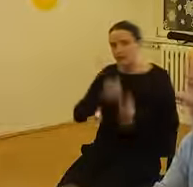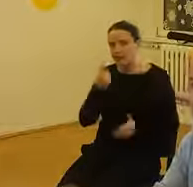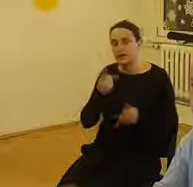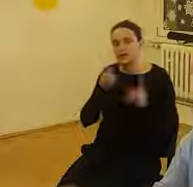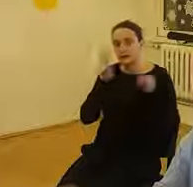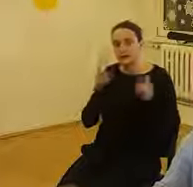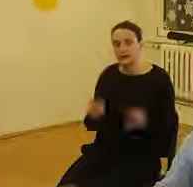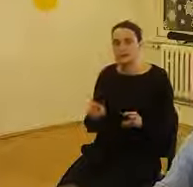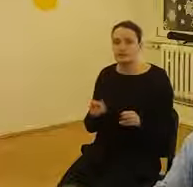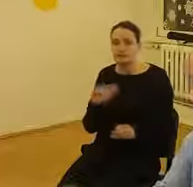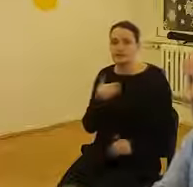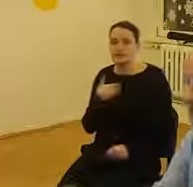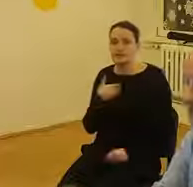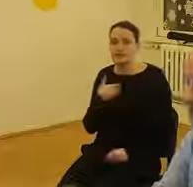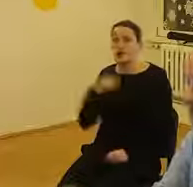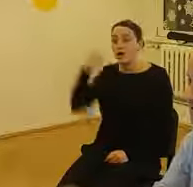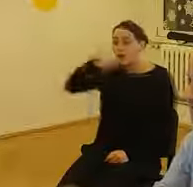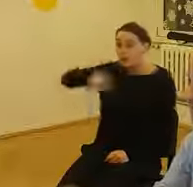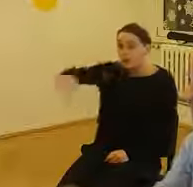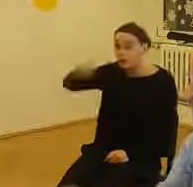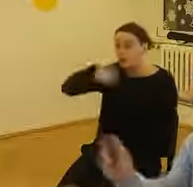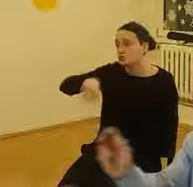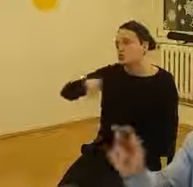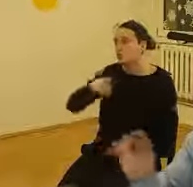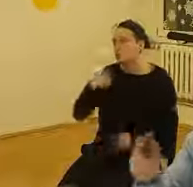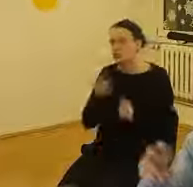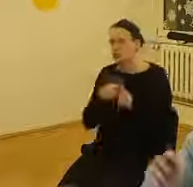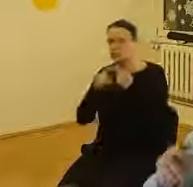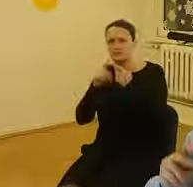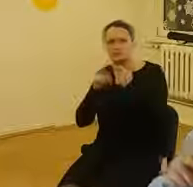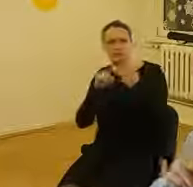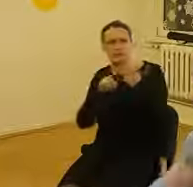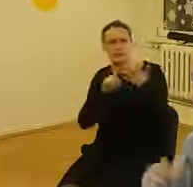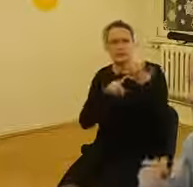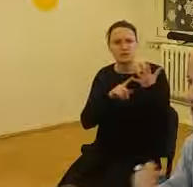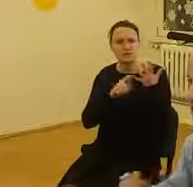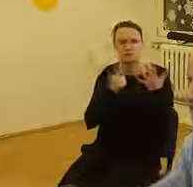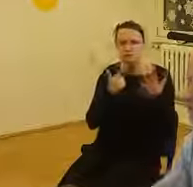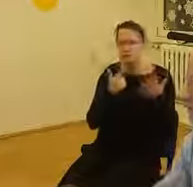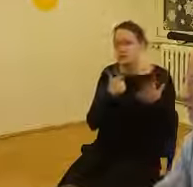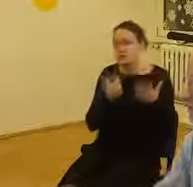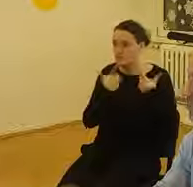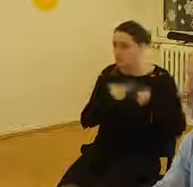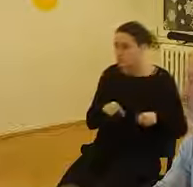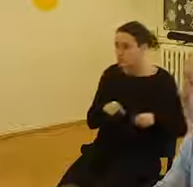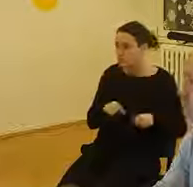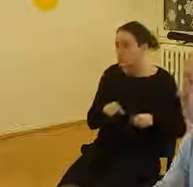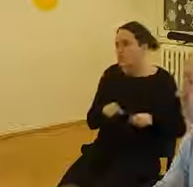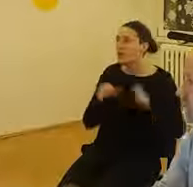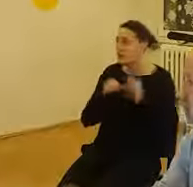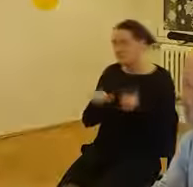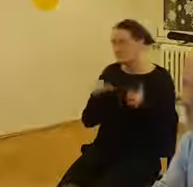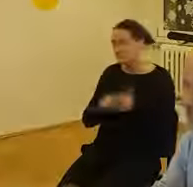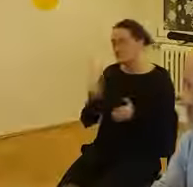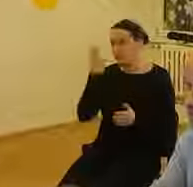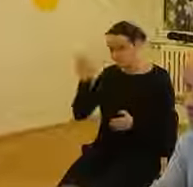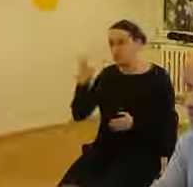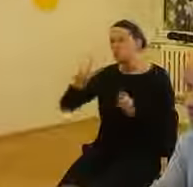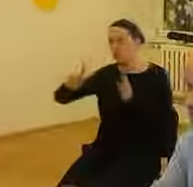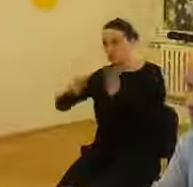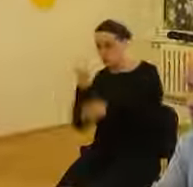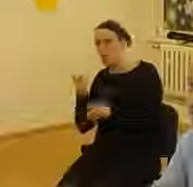kadencji i którzy właściwie, tak jak tutaj wszyscy jesteśmy, a jest nas 1, 2, 3, 4, 5, 6, 7 osób, to kandydujemy